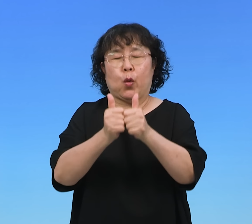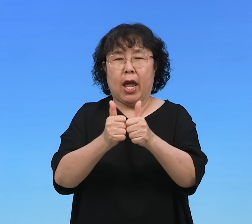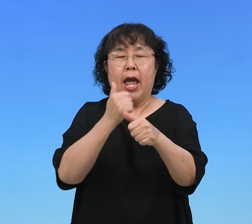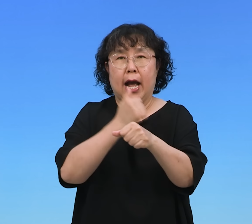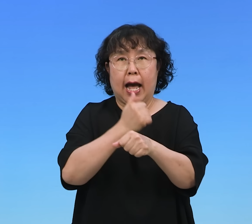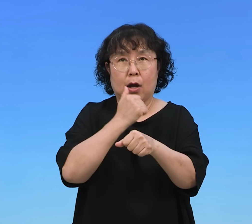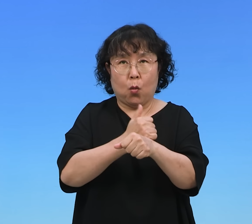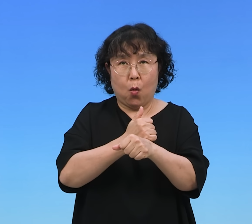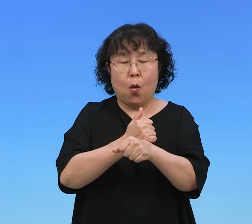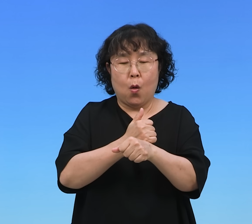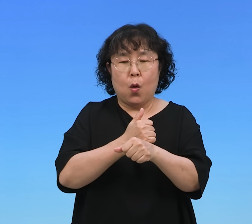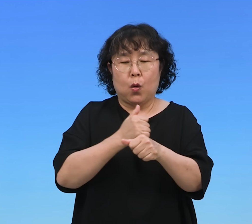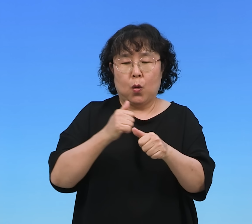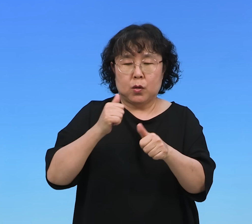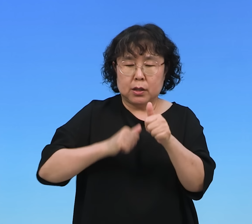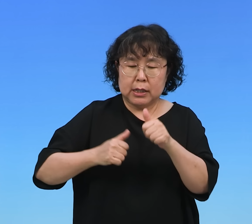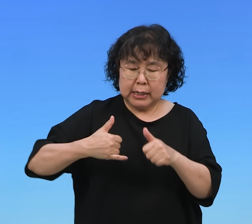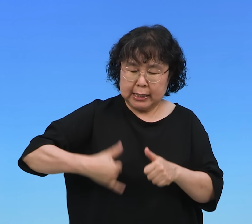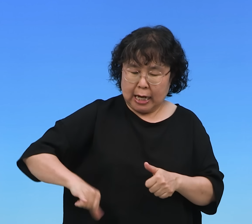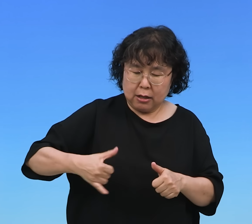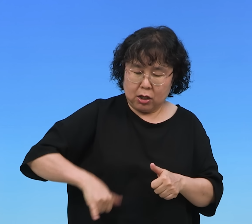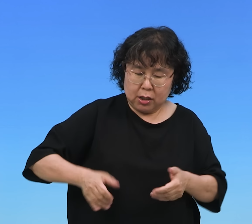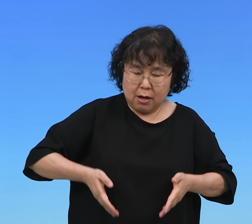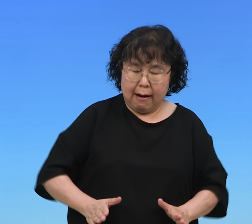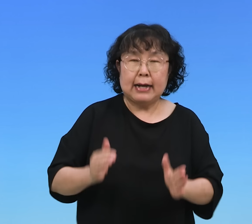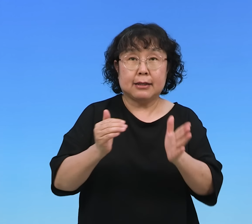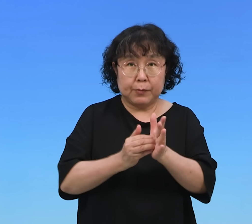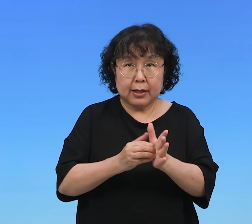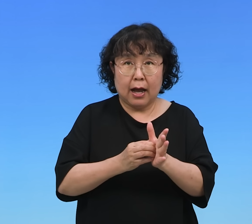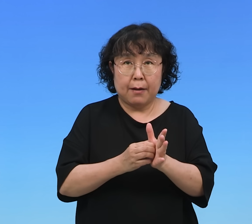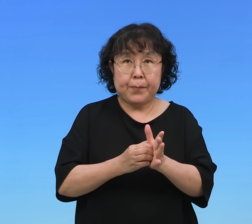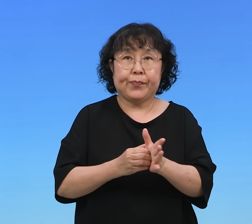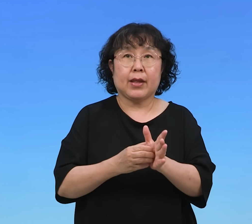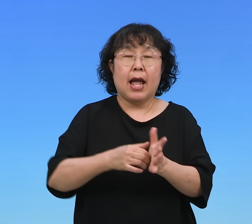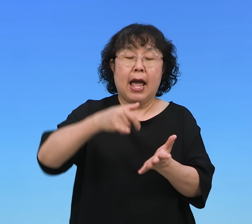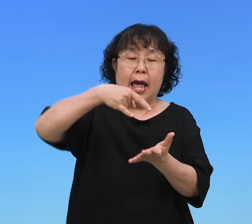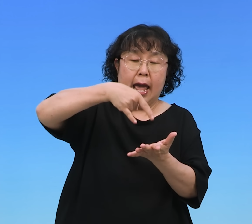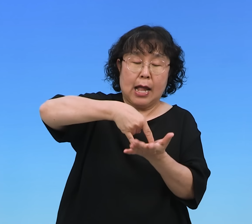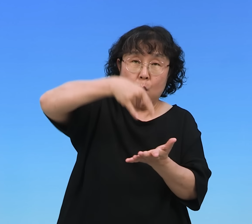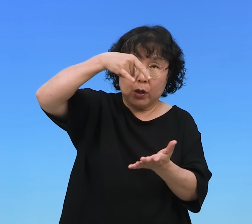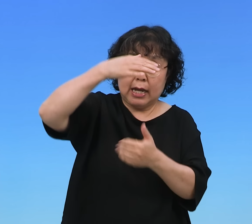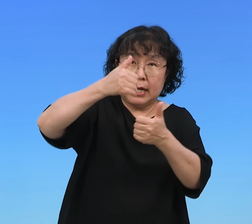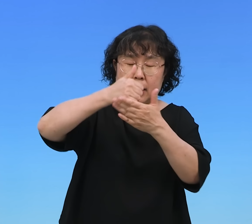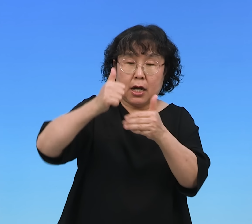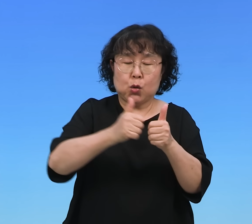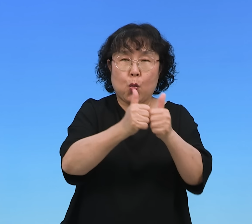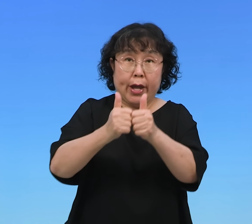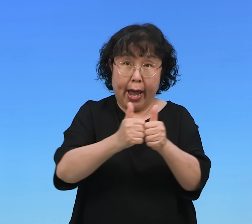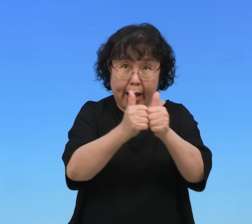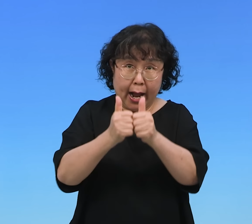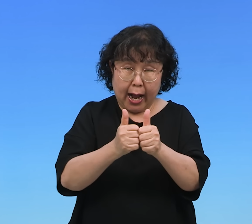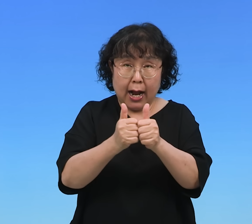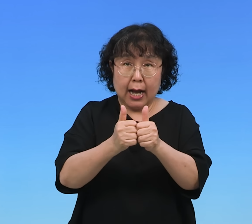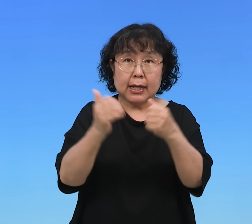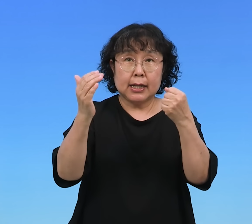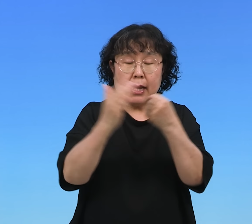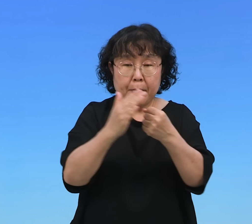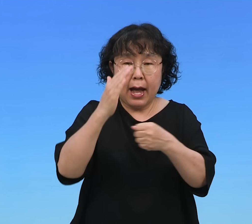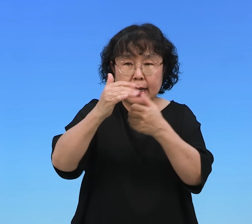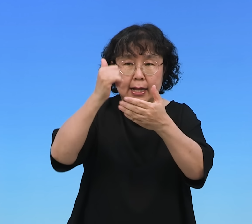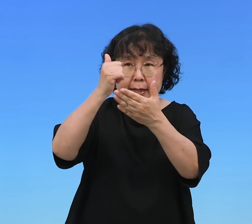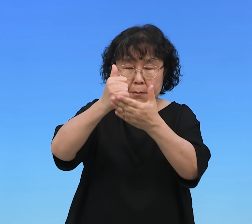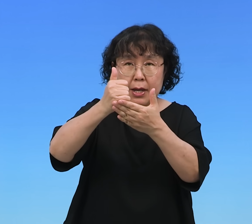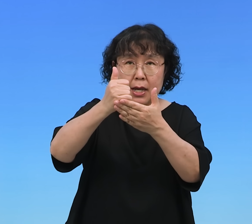하나님과 동행했다는 거예요. 이 위력이 그 다음 24절 에녹이 하나님과 동행하더니 하나님이